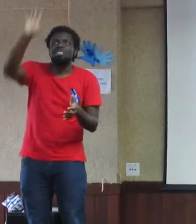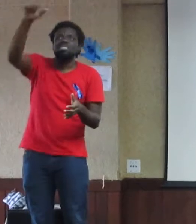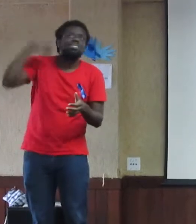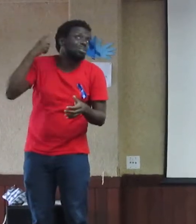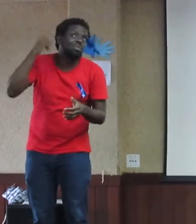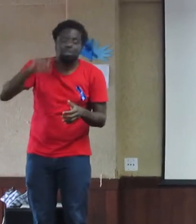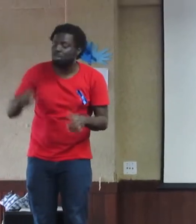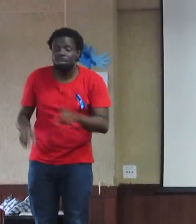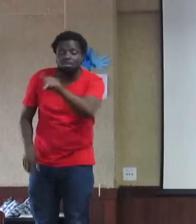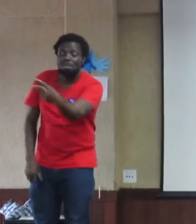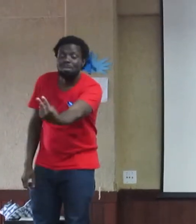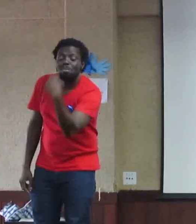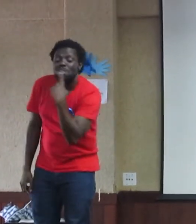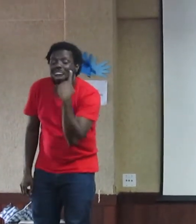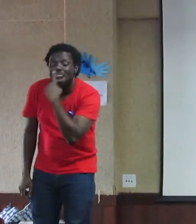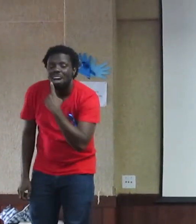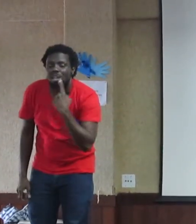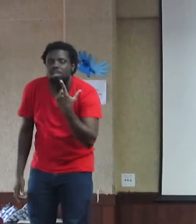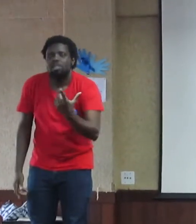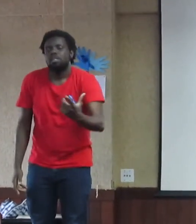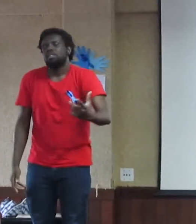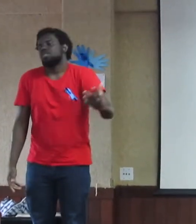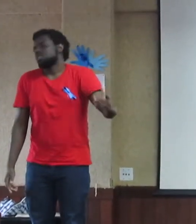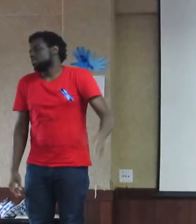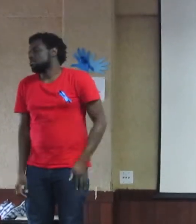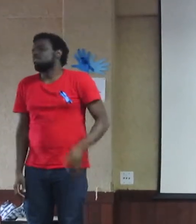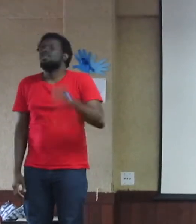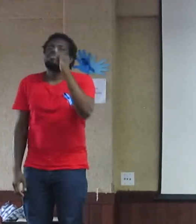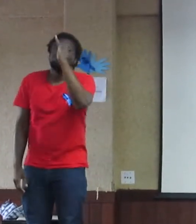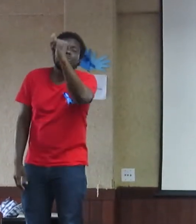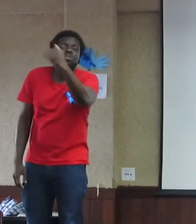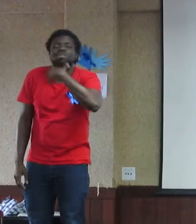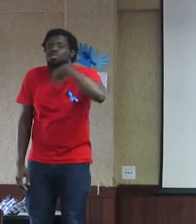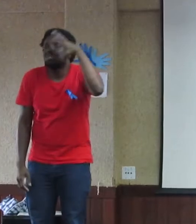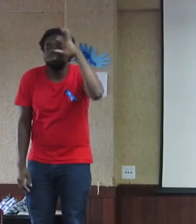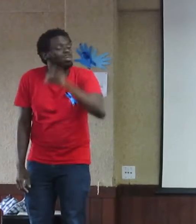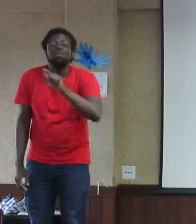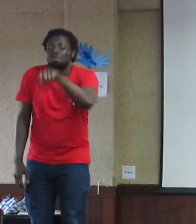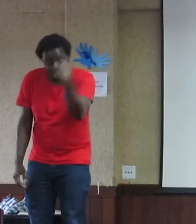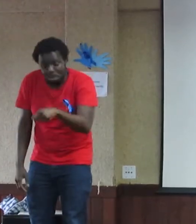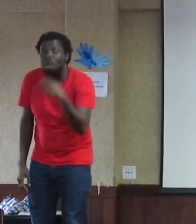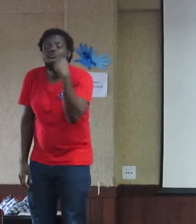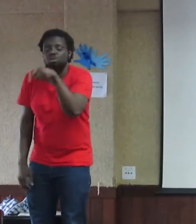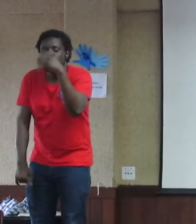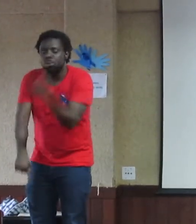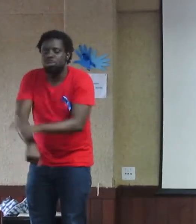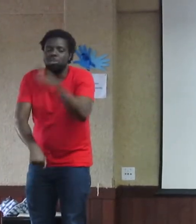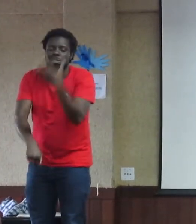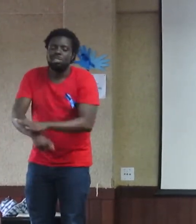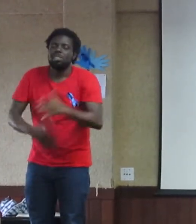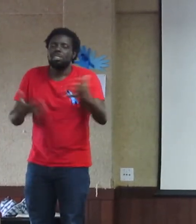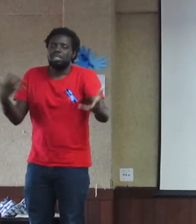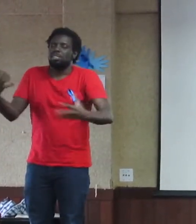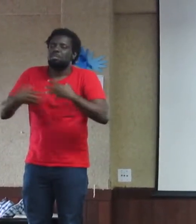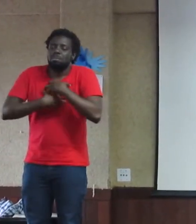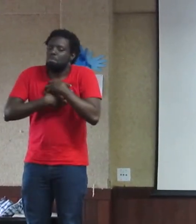adaptação. Na sala de aula a gente vive um grande entrave dos professores ensinando, falando, e a gente não